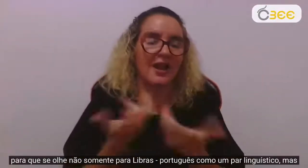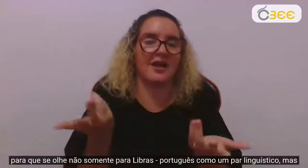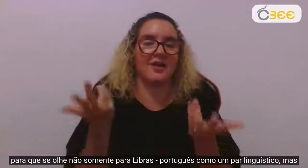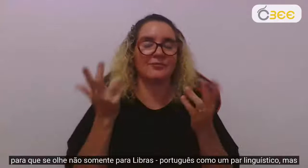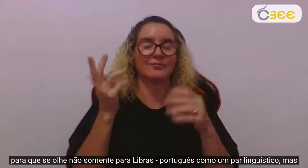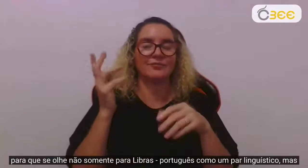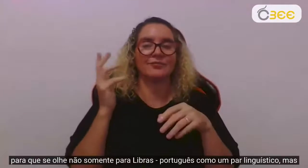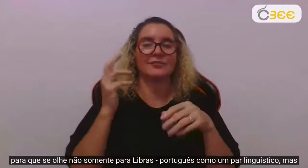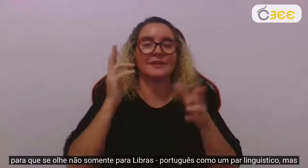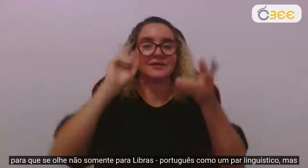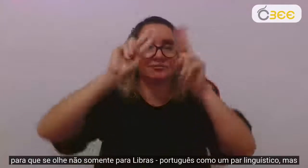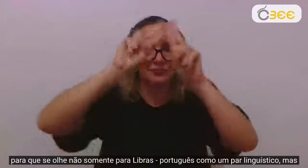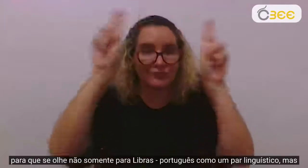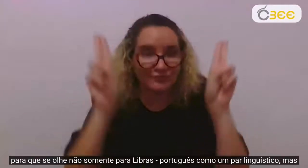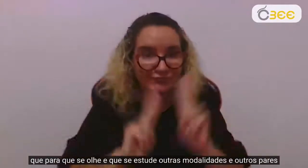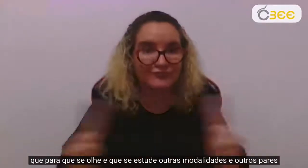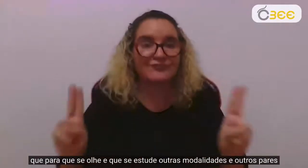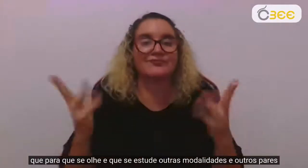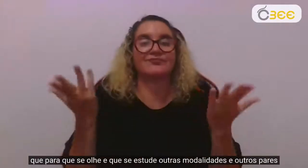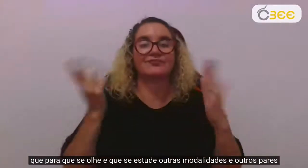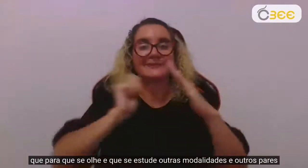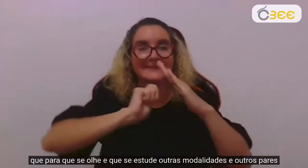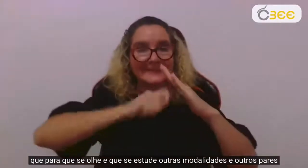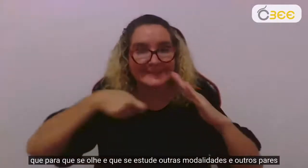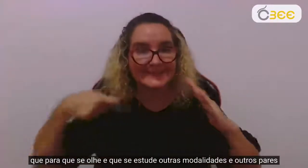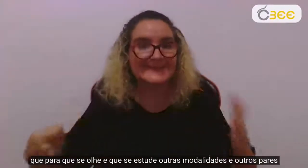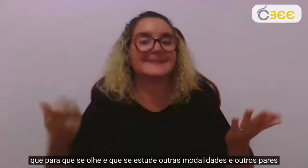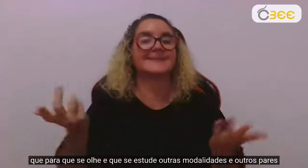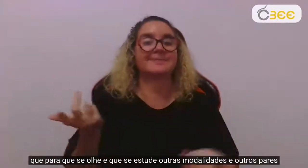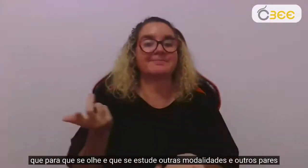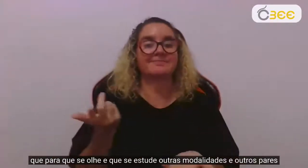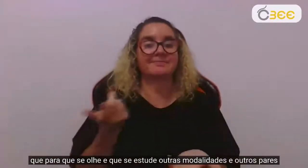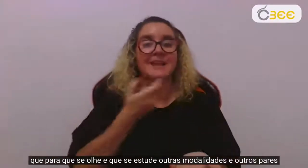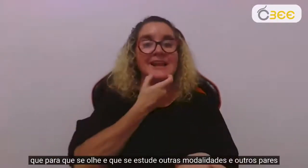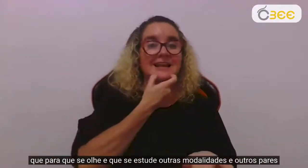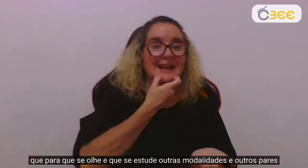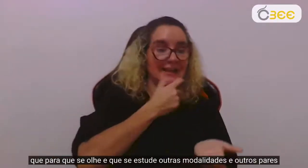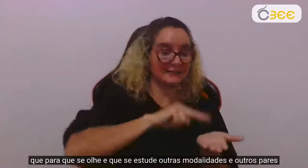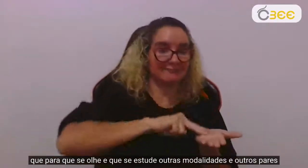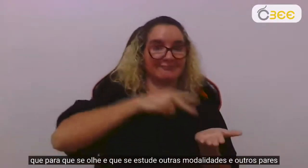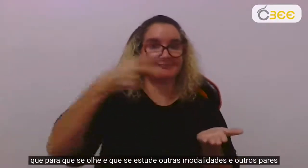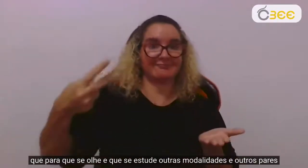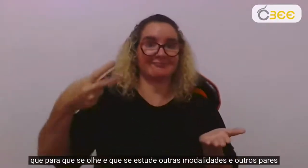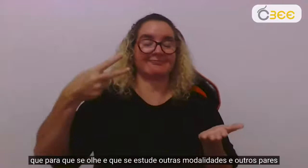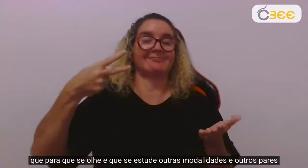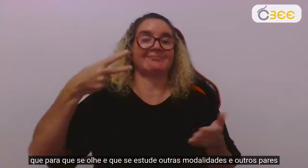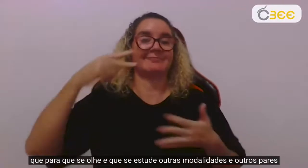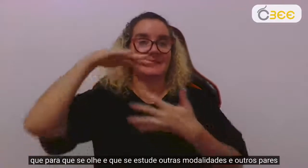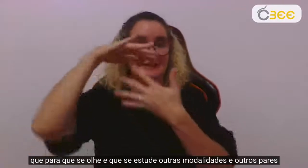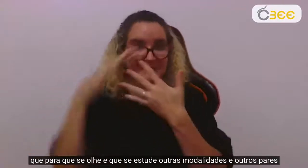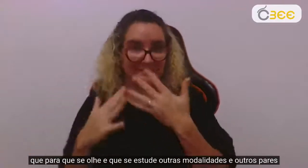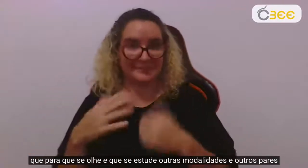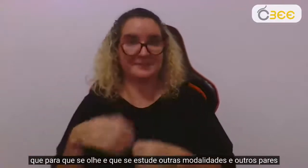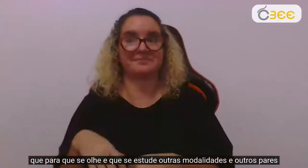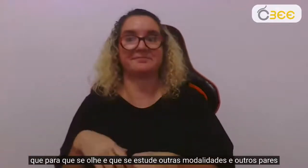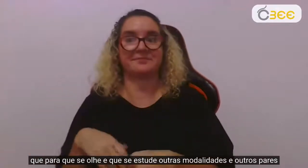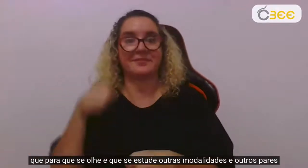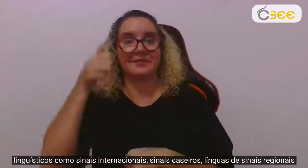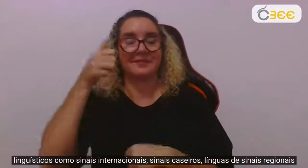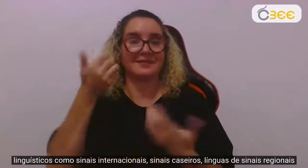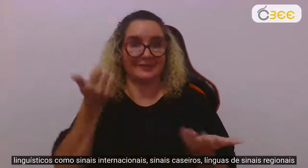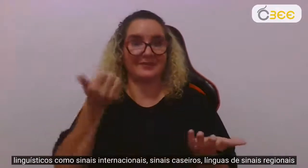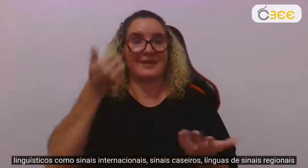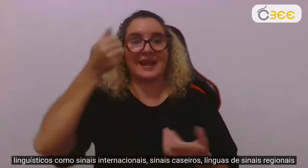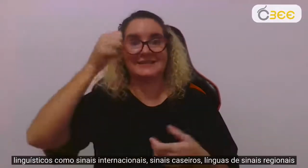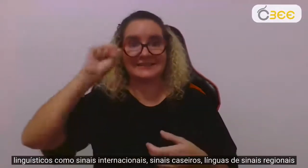para português como um par linguístico, mas para que se olhe e que se estude outras modalidades e outros pares